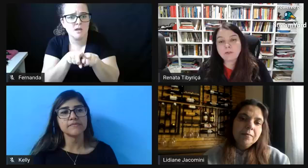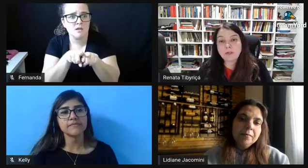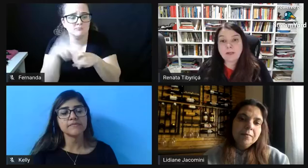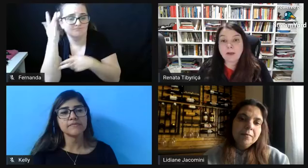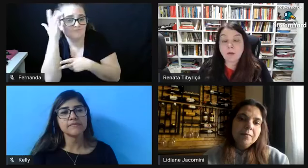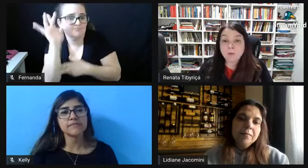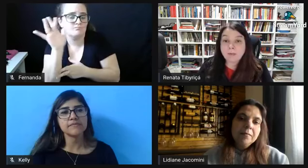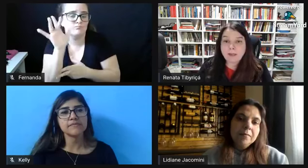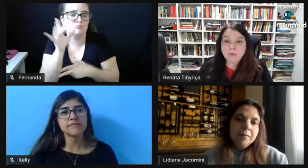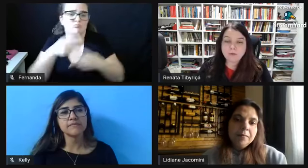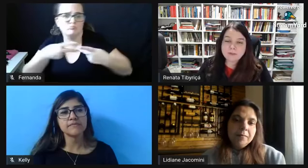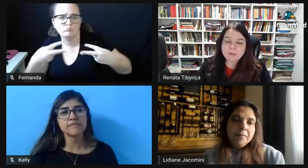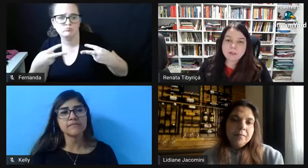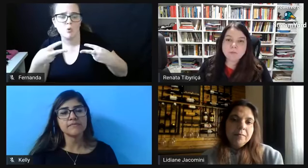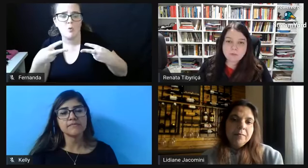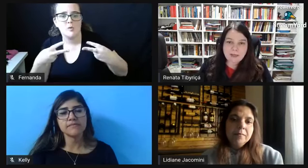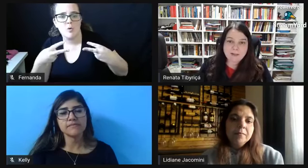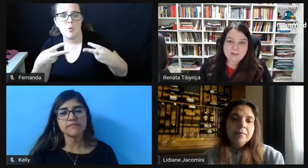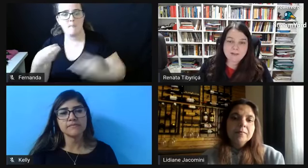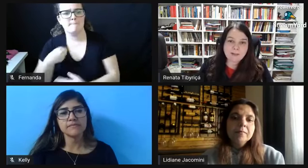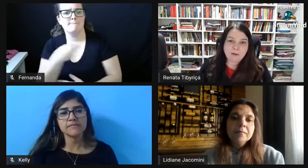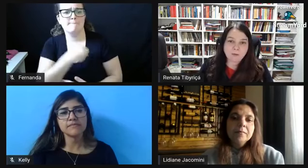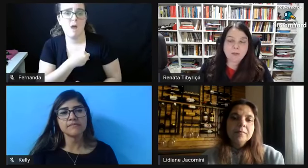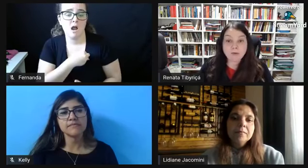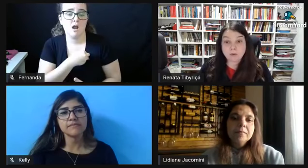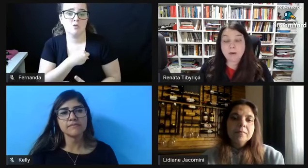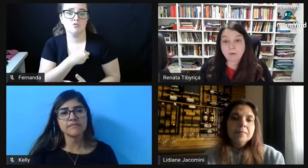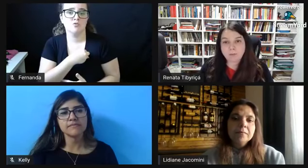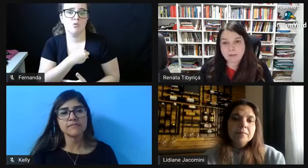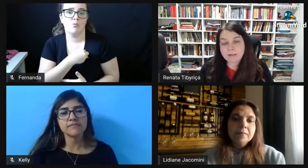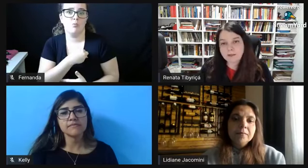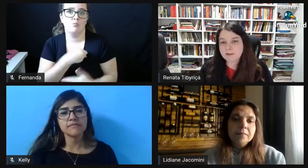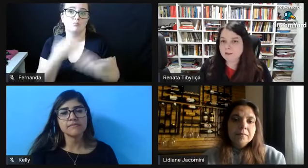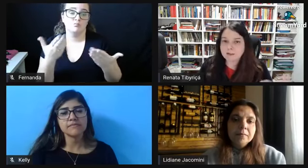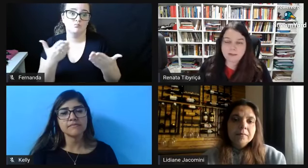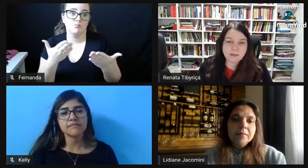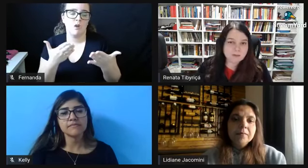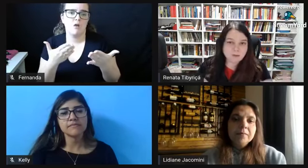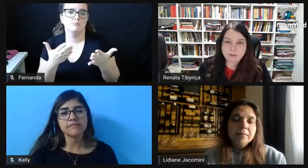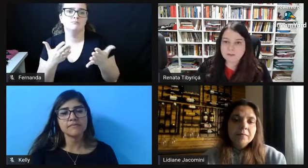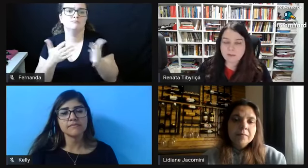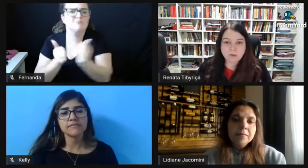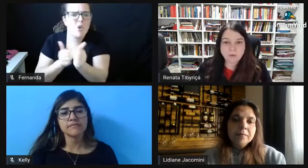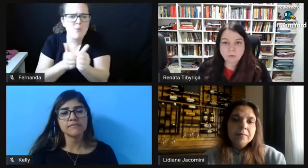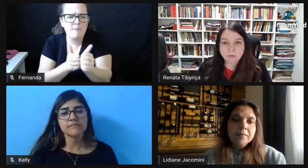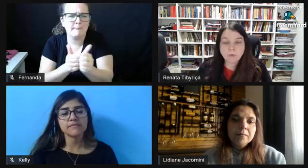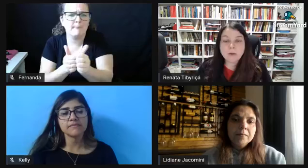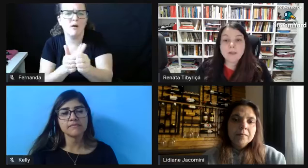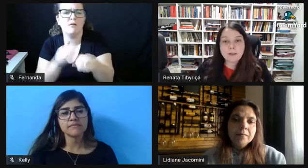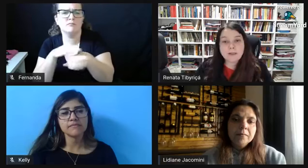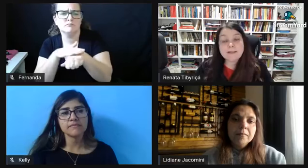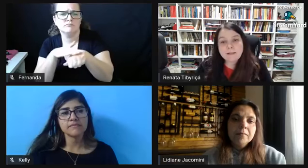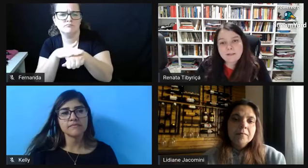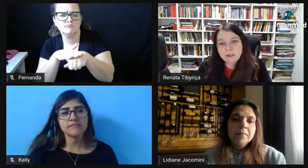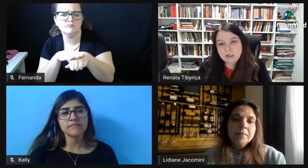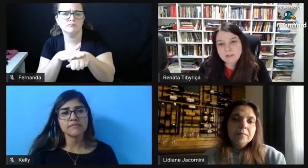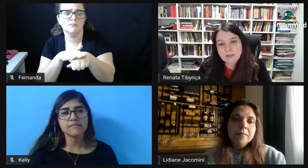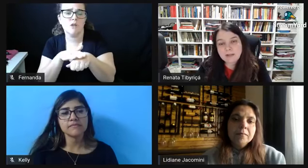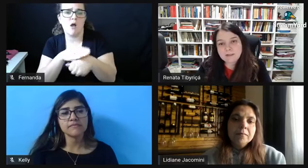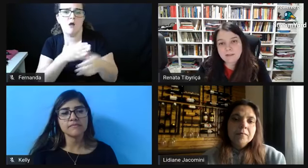sentido, de algum médico que se dispusesse, né, algum médico que acompanha essa criança, adolescente ou adulto, e